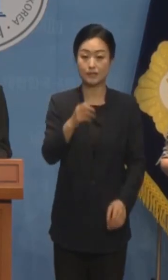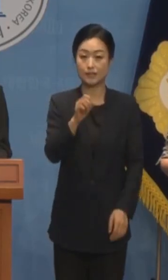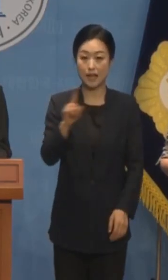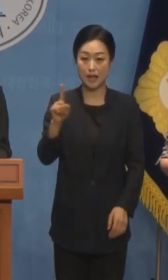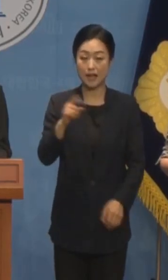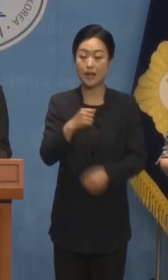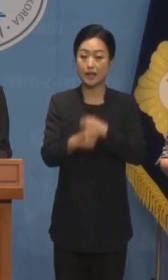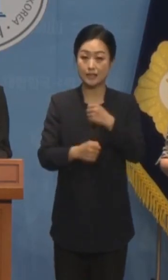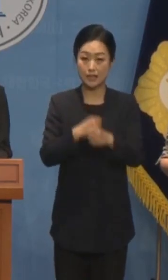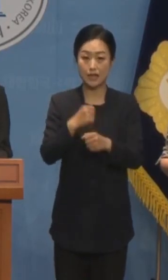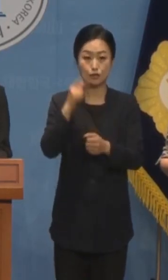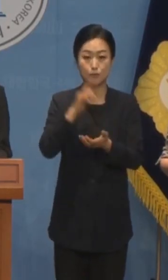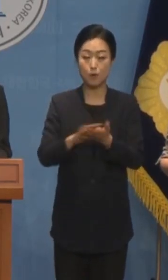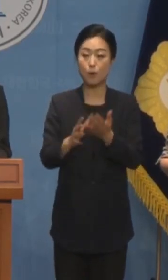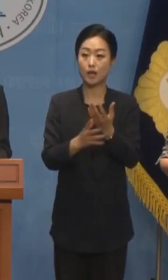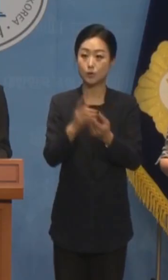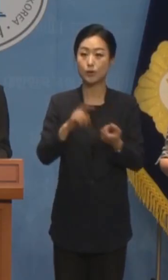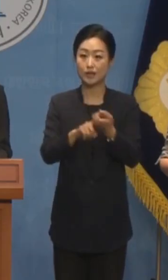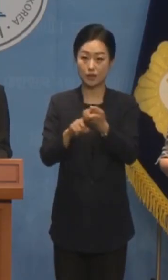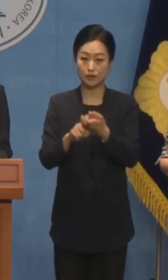자주통일평화연대 사무처장님 오셨습니다.